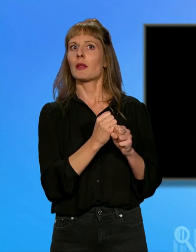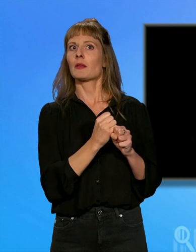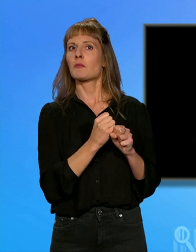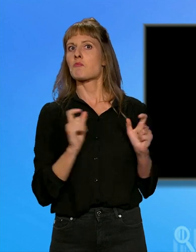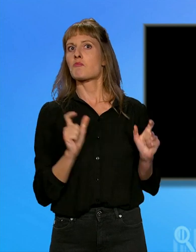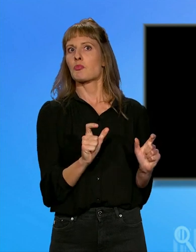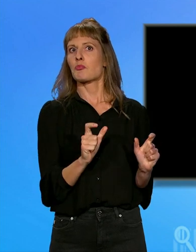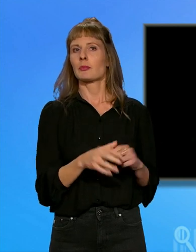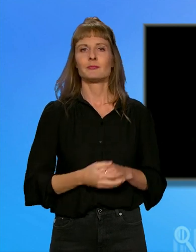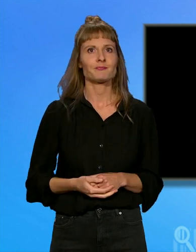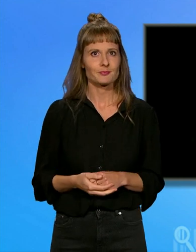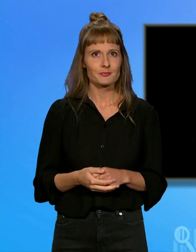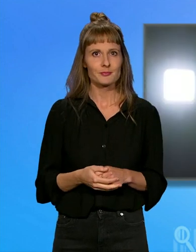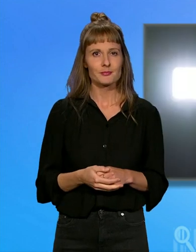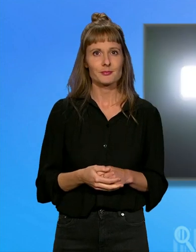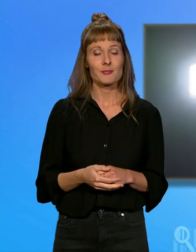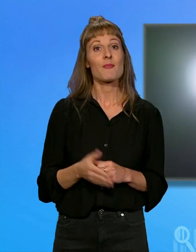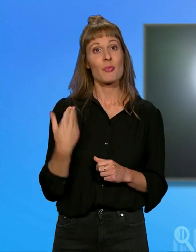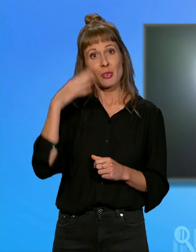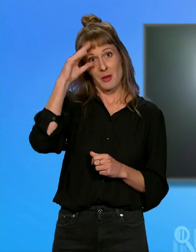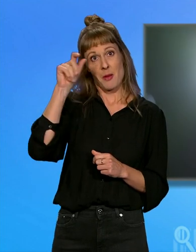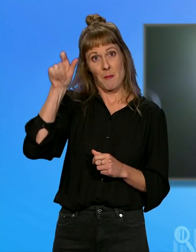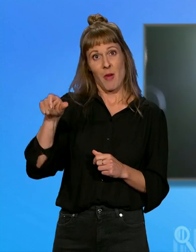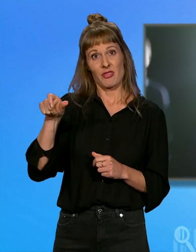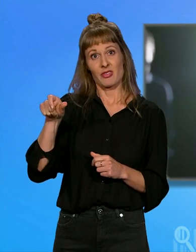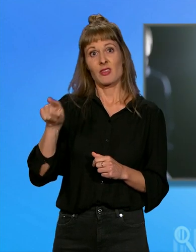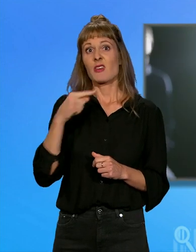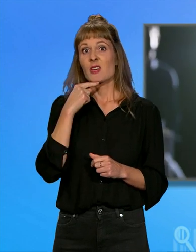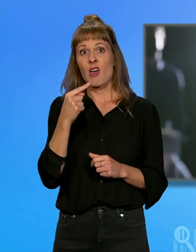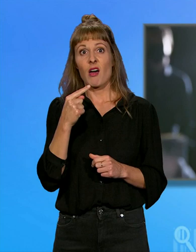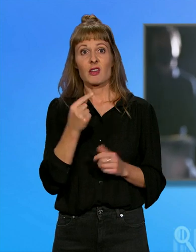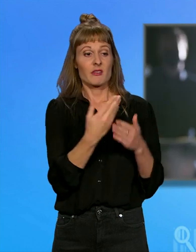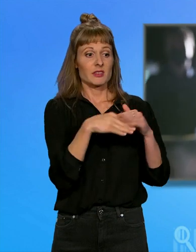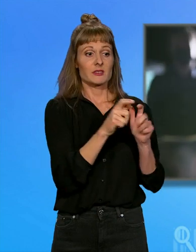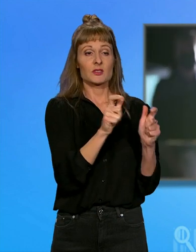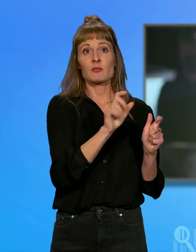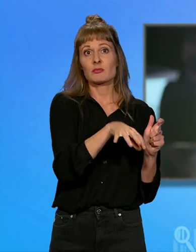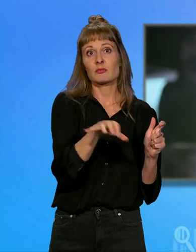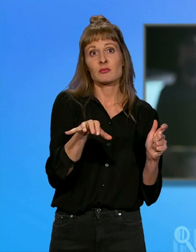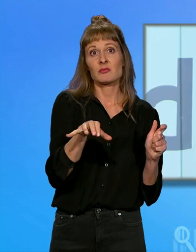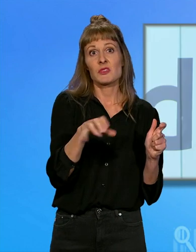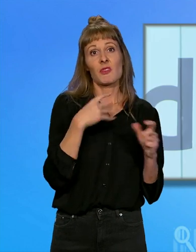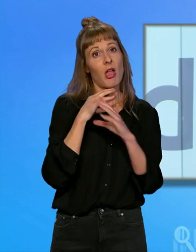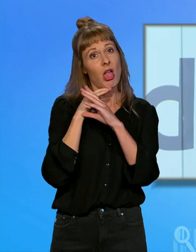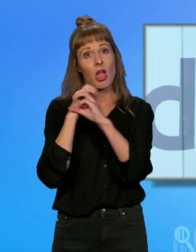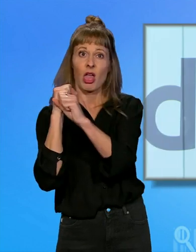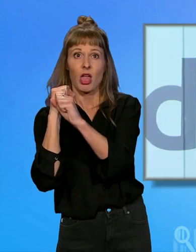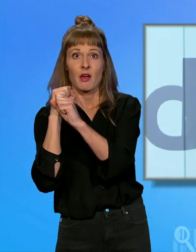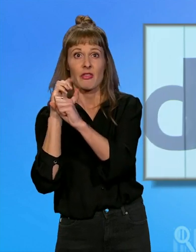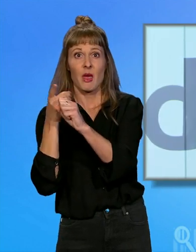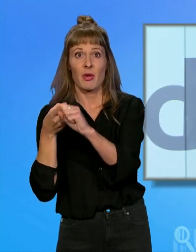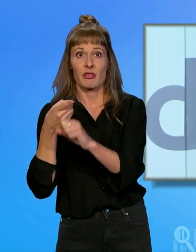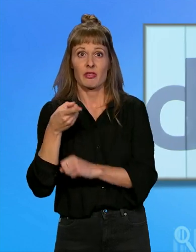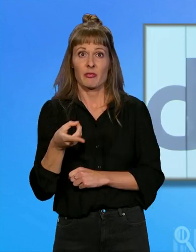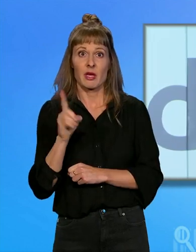Der Insider betont, die Subunternehmen seien bloß Marionetten im System DPD. Es gibt